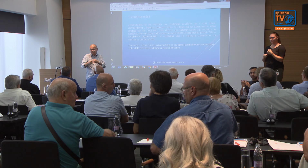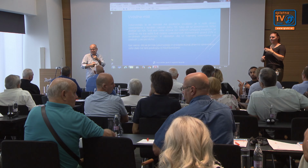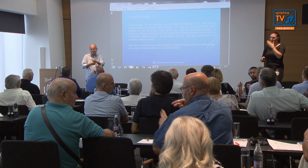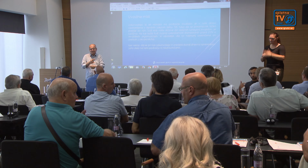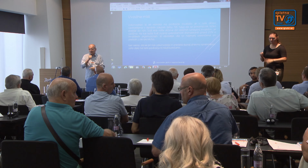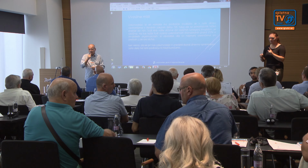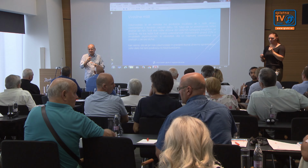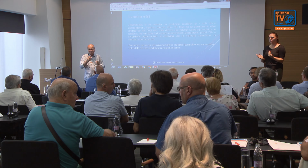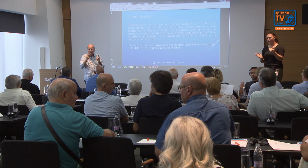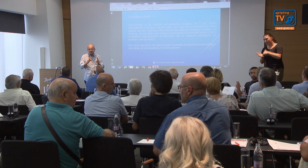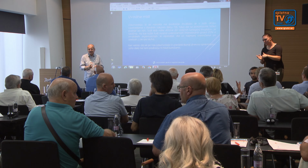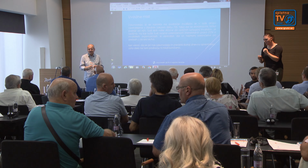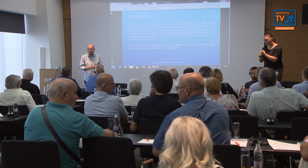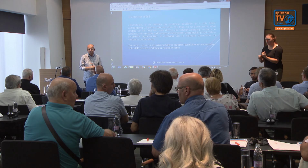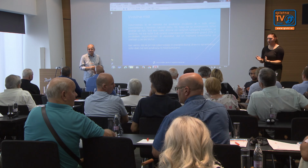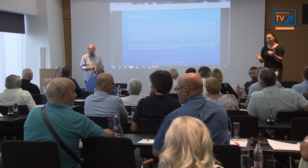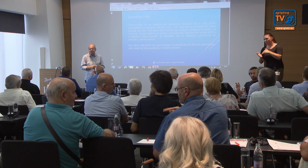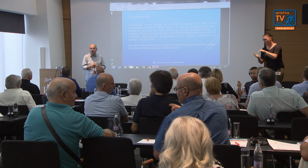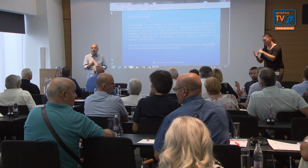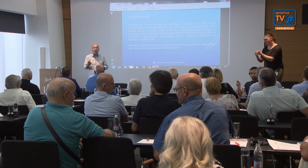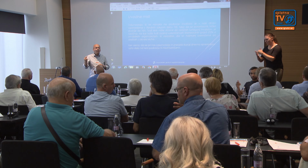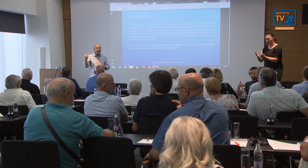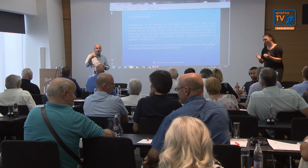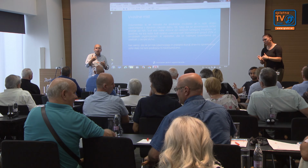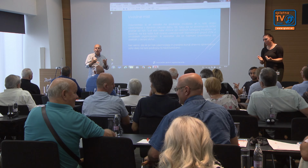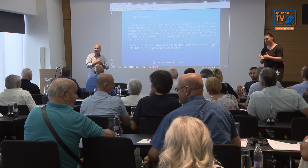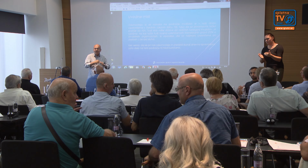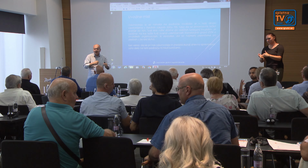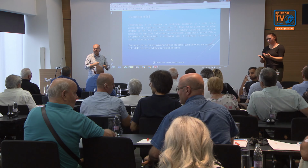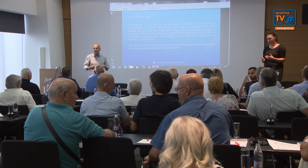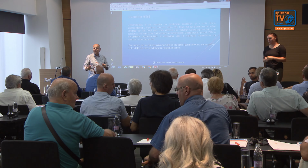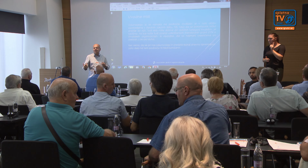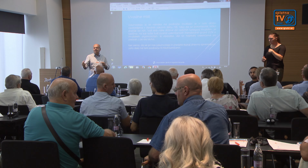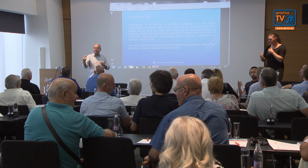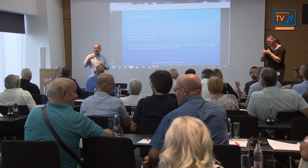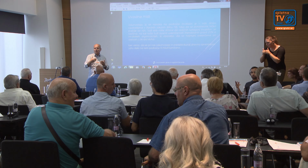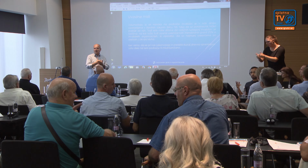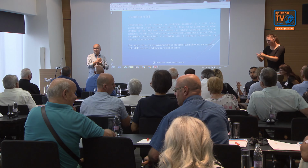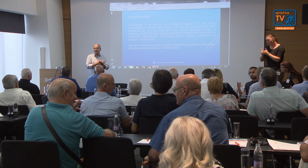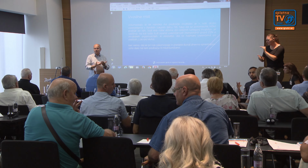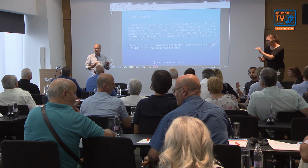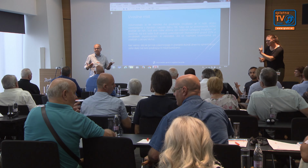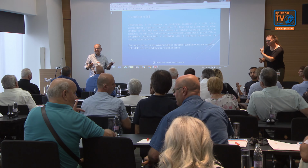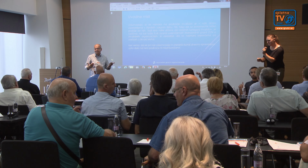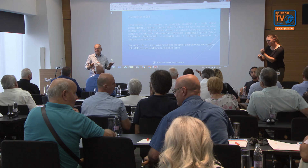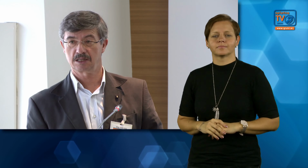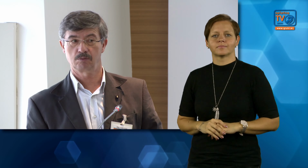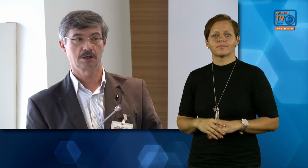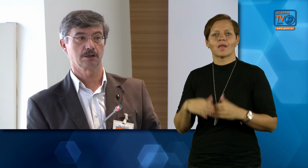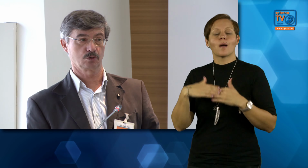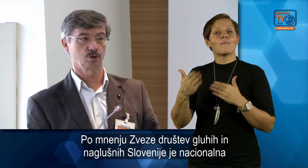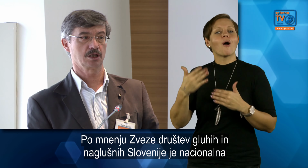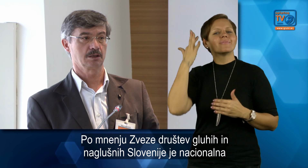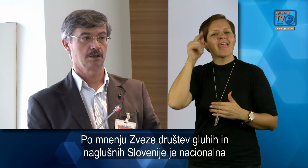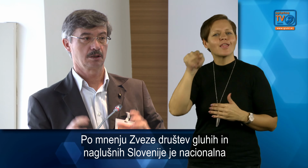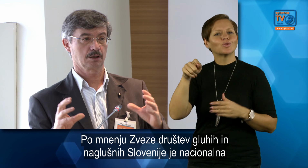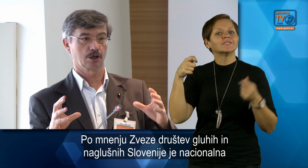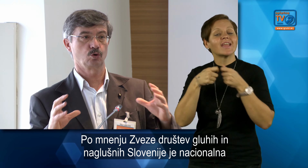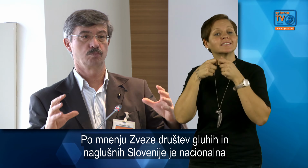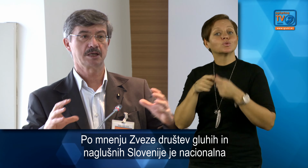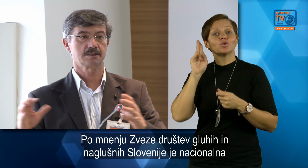Da se pojavljajo neke nove novosti in ves čas moramo slediti in opozarjati, delati na tem, nikoli ni končano. Po